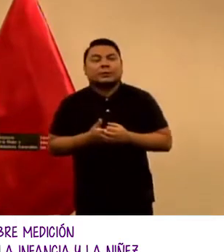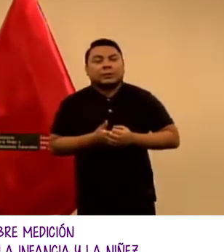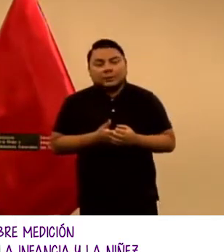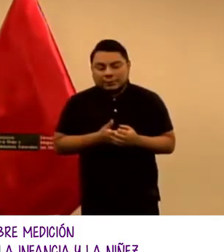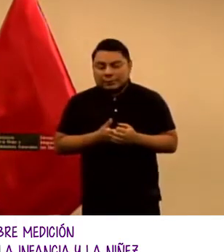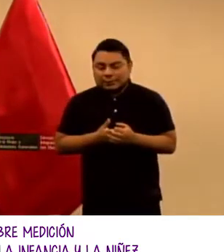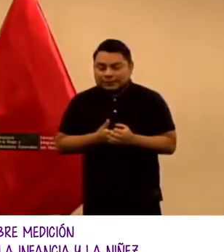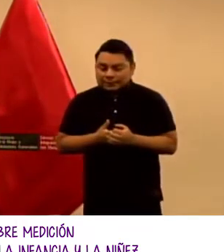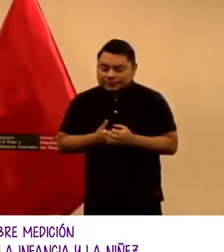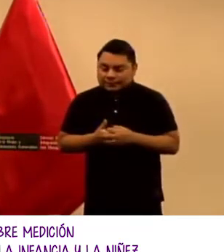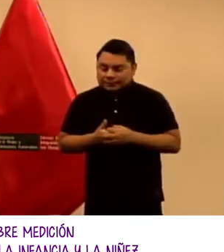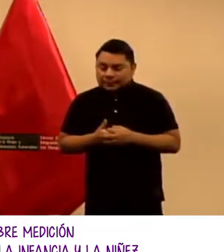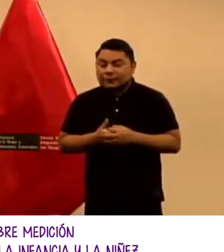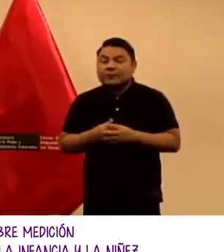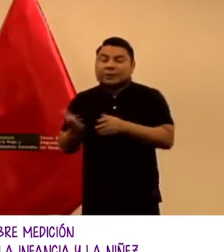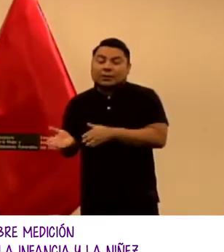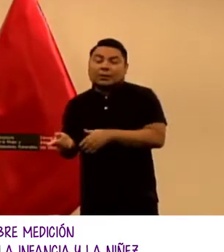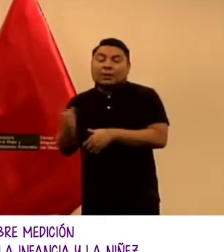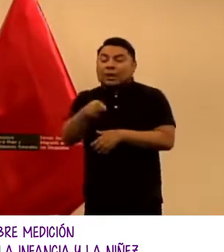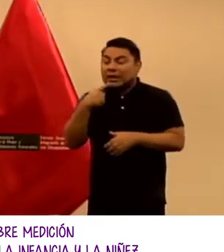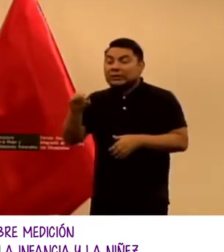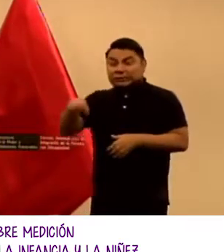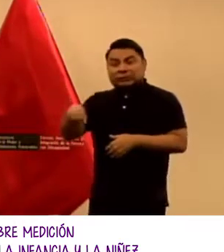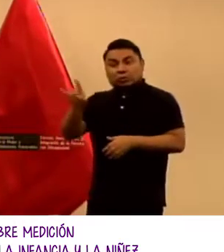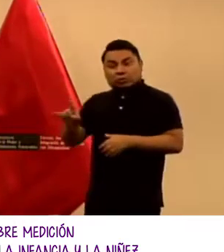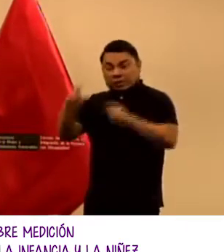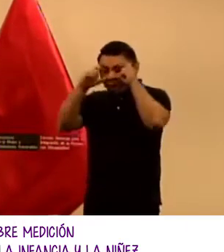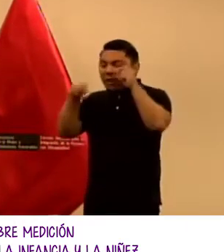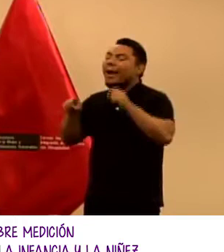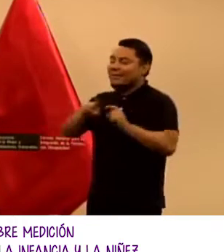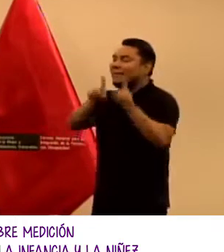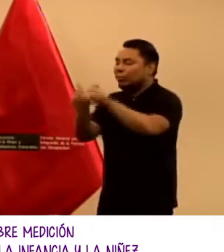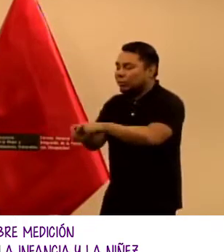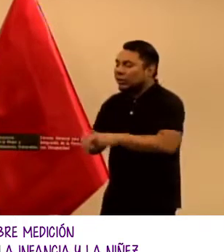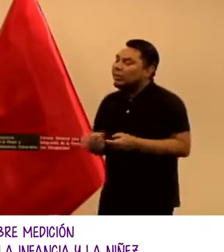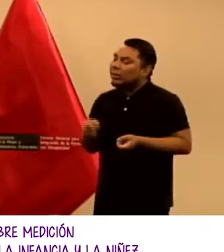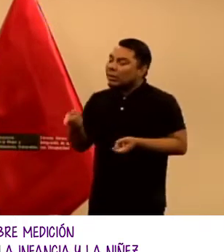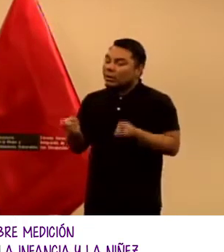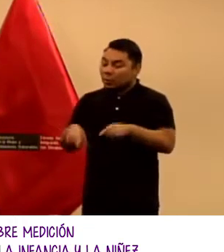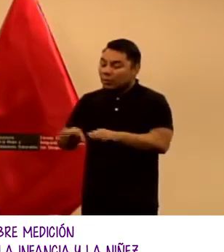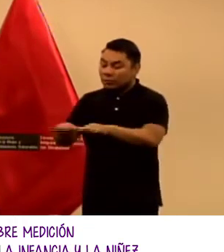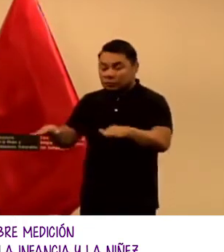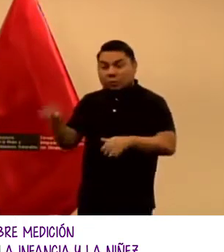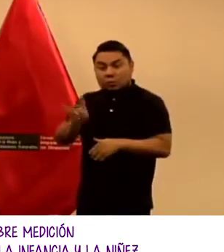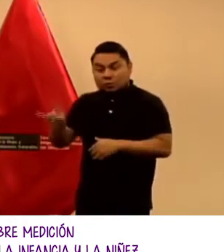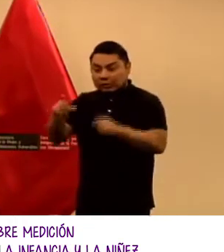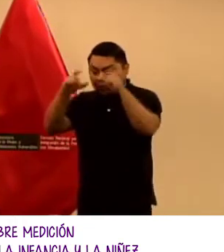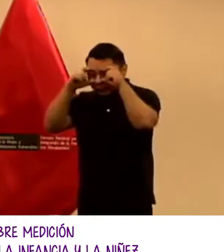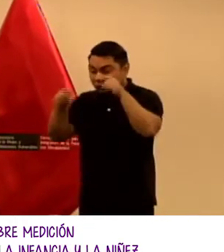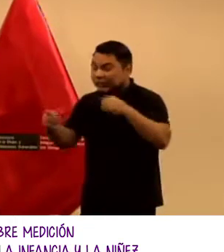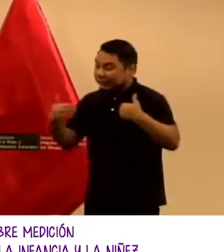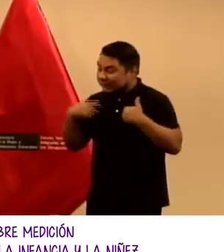En caso de sí usar gafas, la pregunta es cuando el niño o niña usa las gafas,